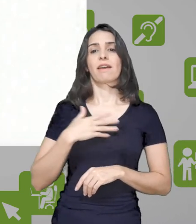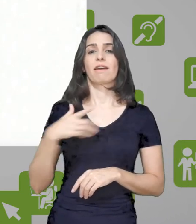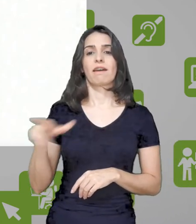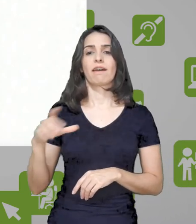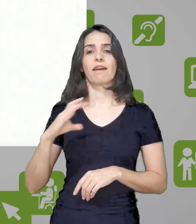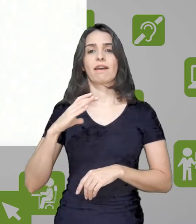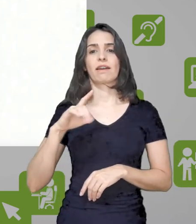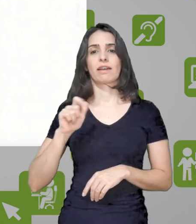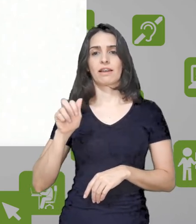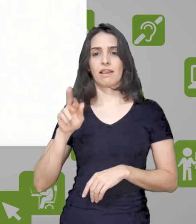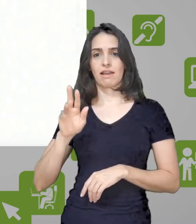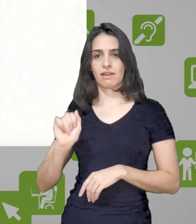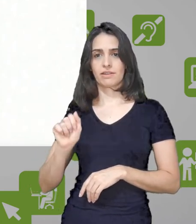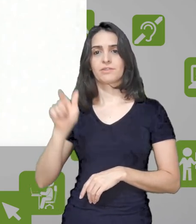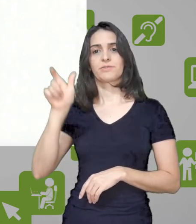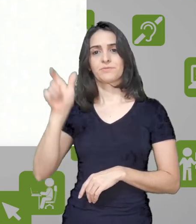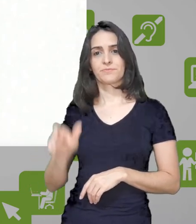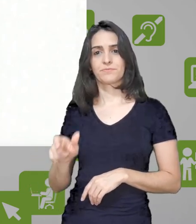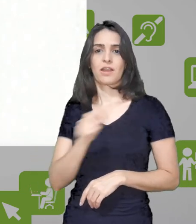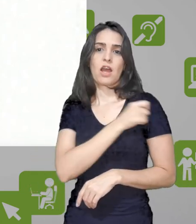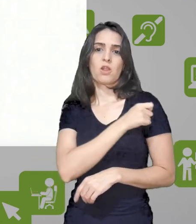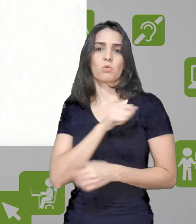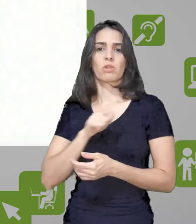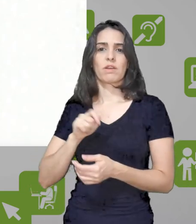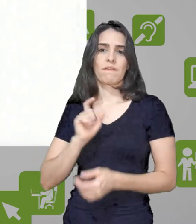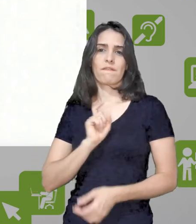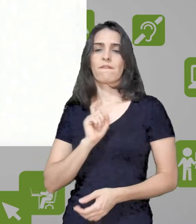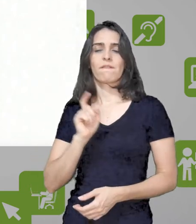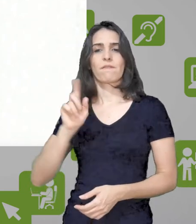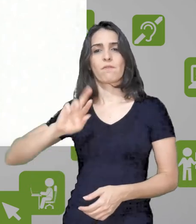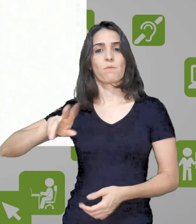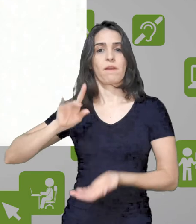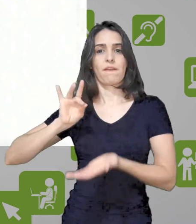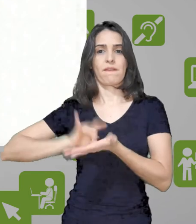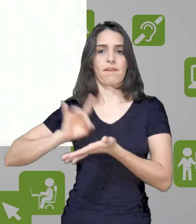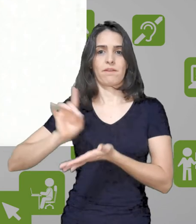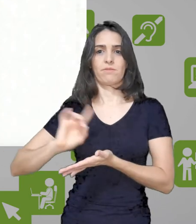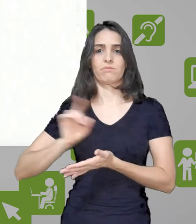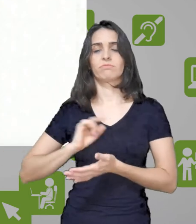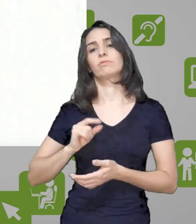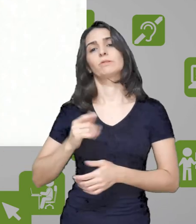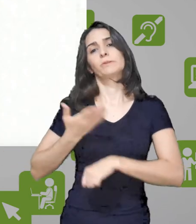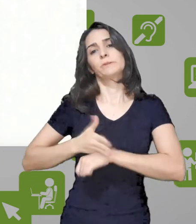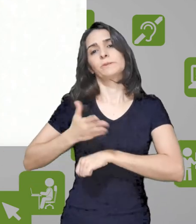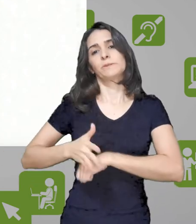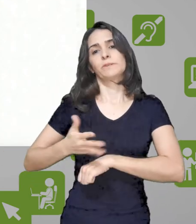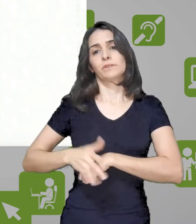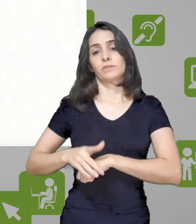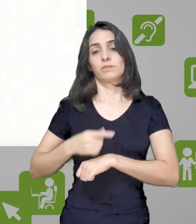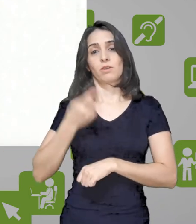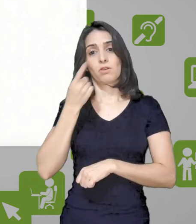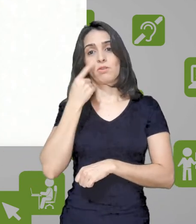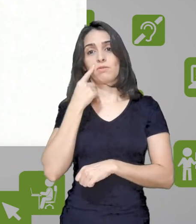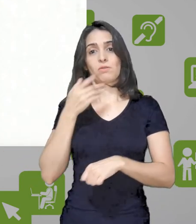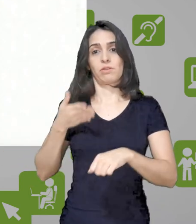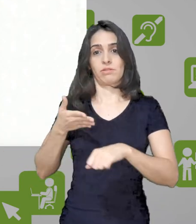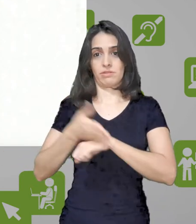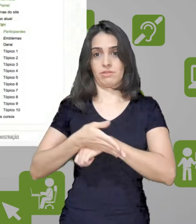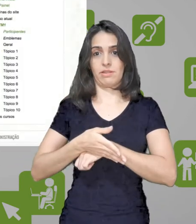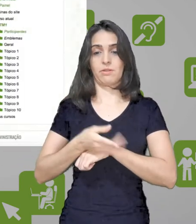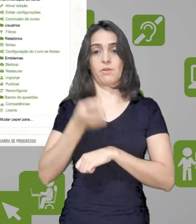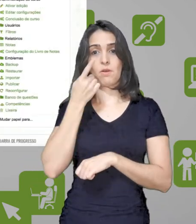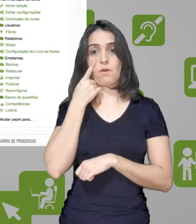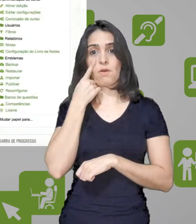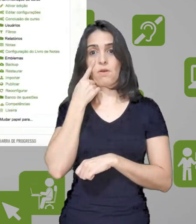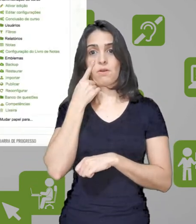aqui direto em acompanhamento de conclusão. Ativar acompanhamento de conclusão? Sim. E